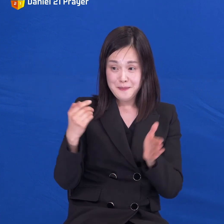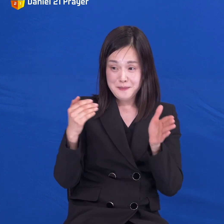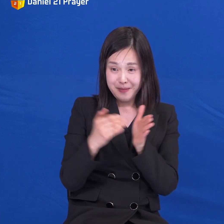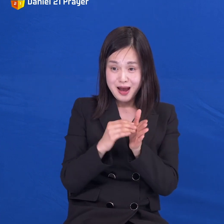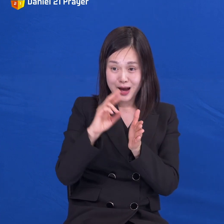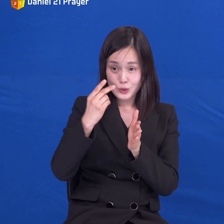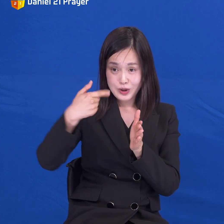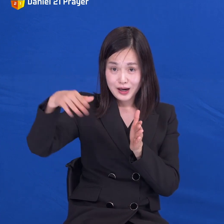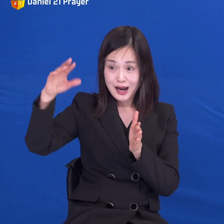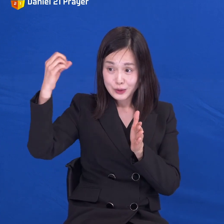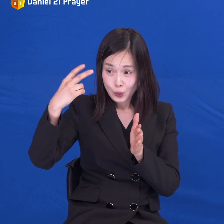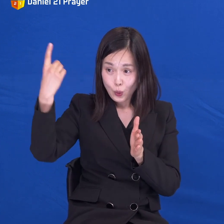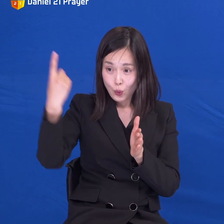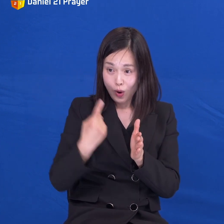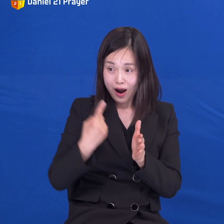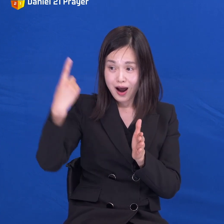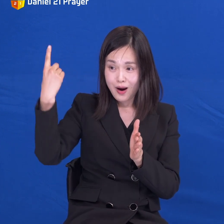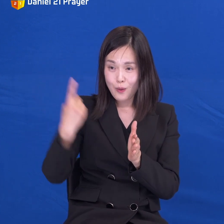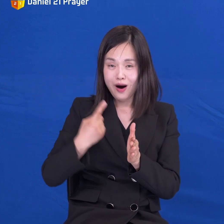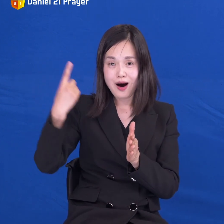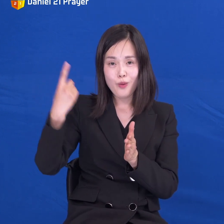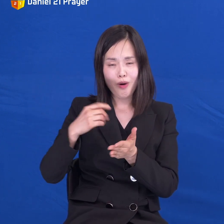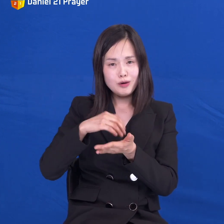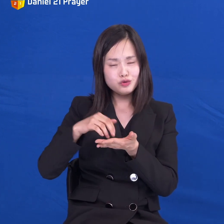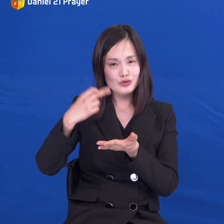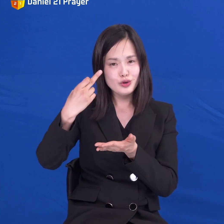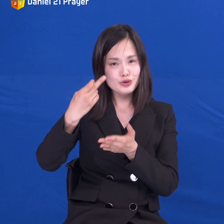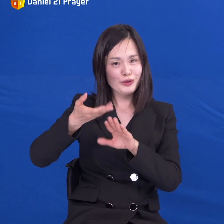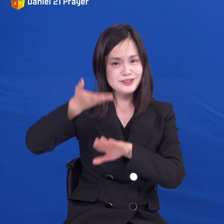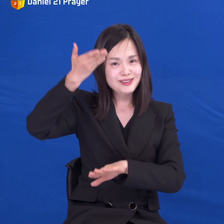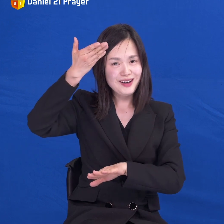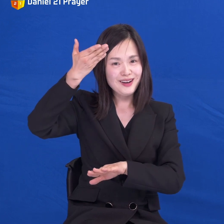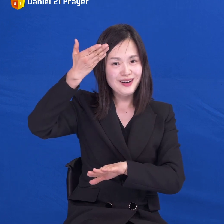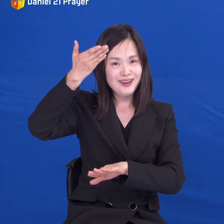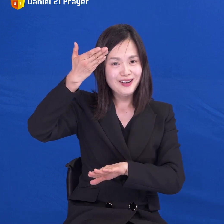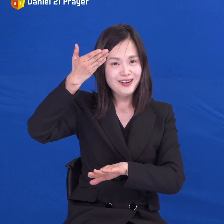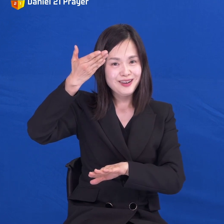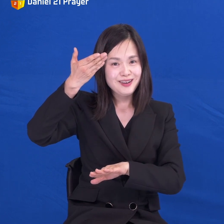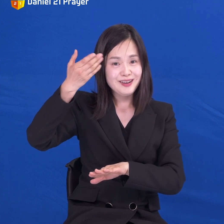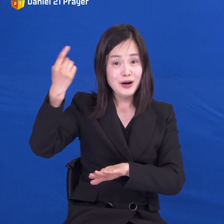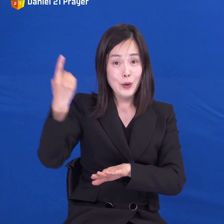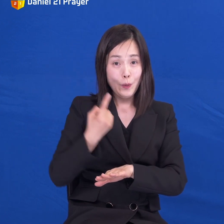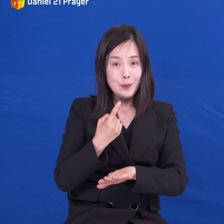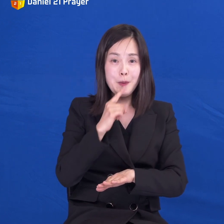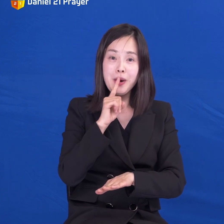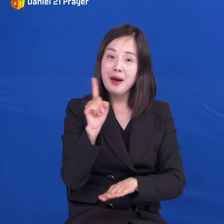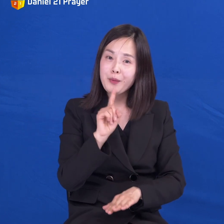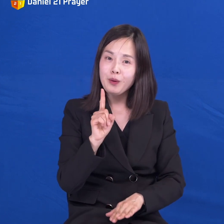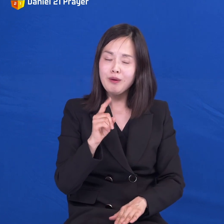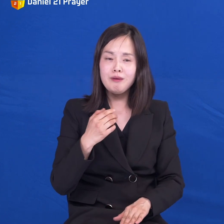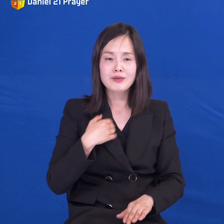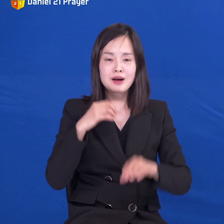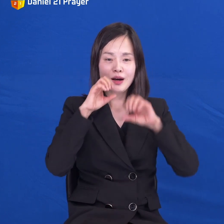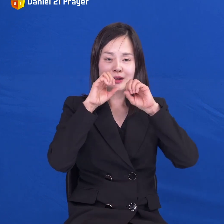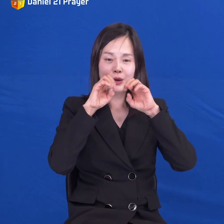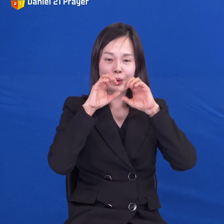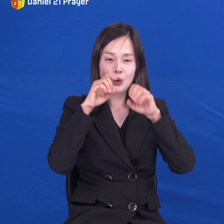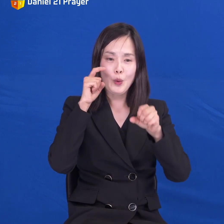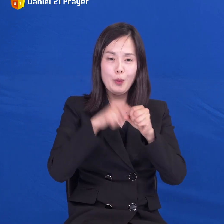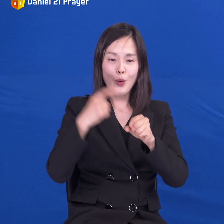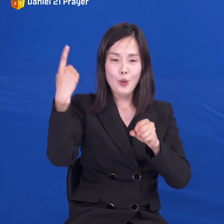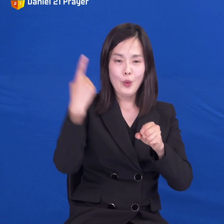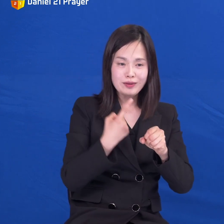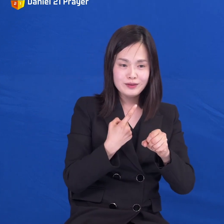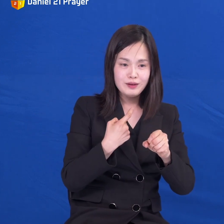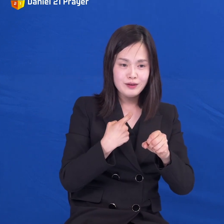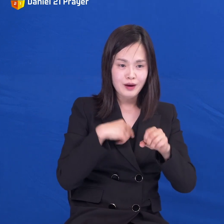이분들은 와서 돌아갈 때 꼭 이런 간증을 합니다. 선교를 하러 왔다가 선교를 당하고 갑니다.